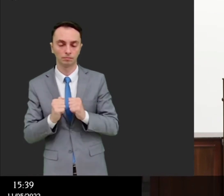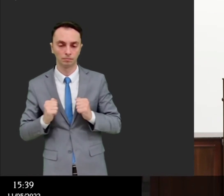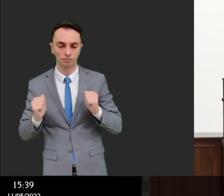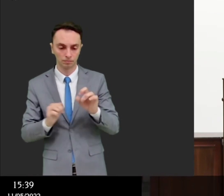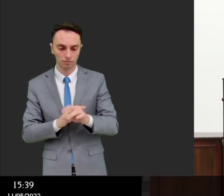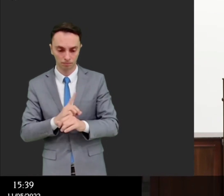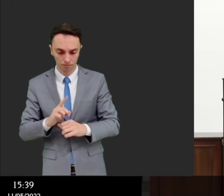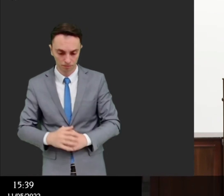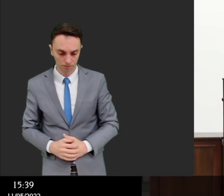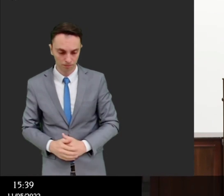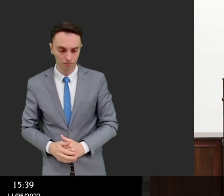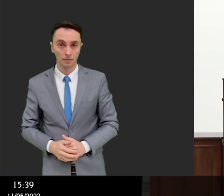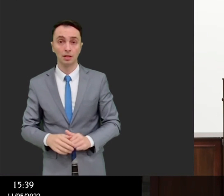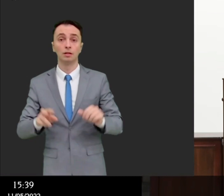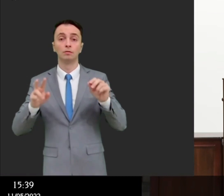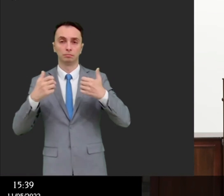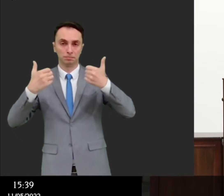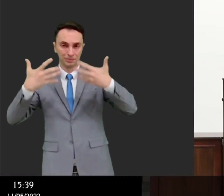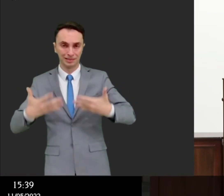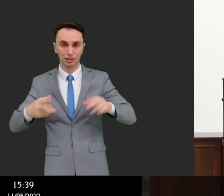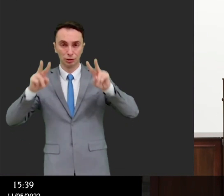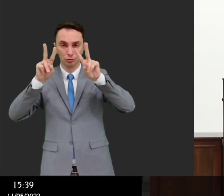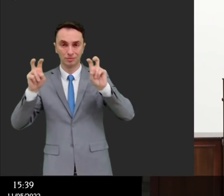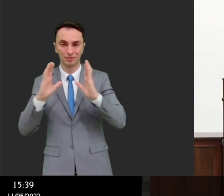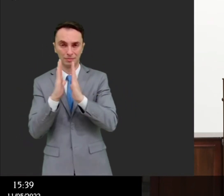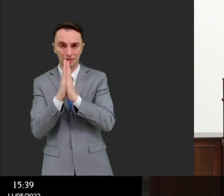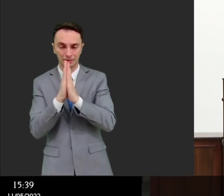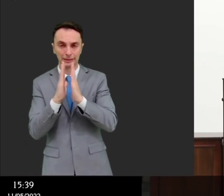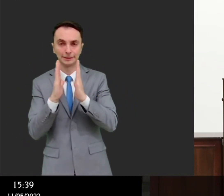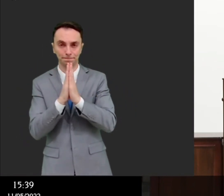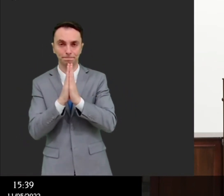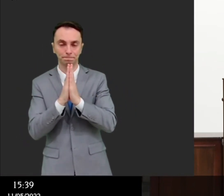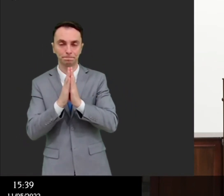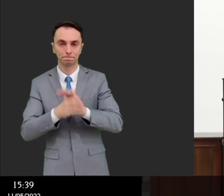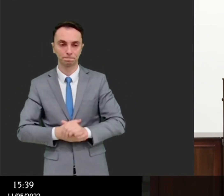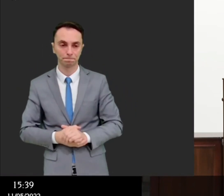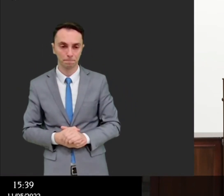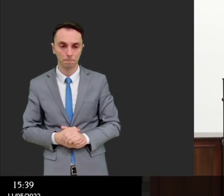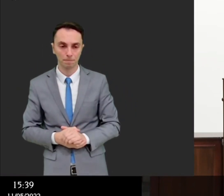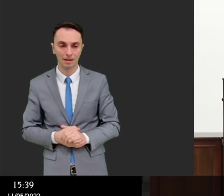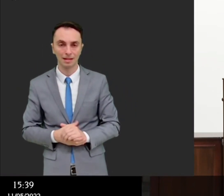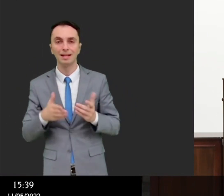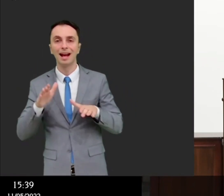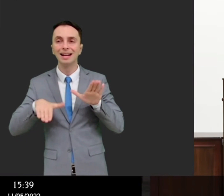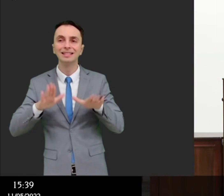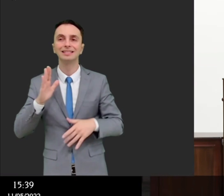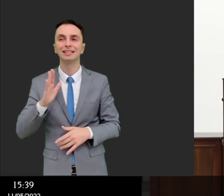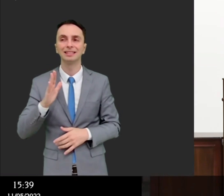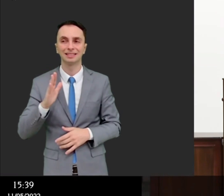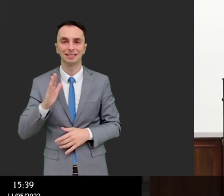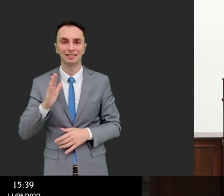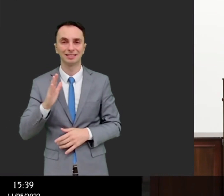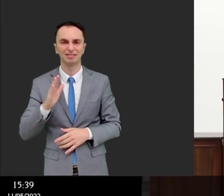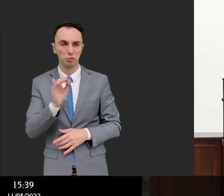a oração. Muitas vezes nós queremos ou desejamos orar, falar assim, mas a gente,